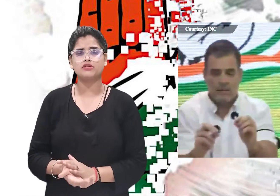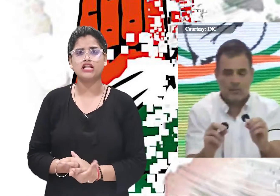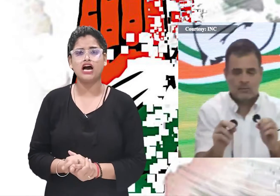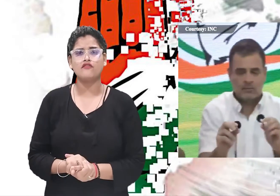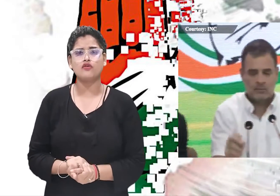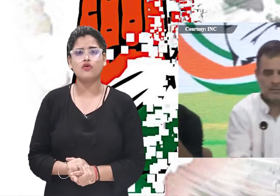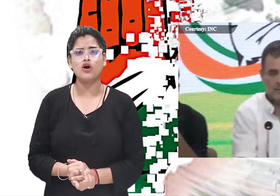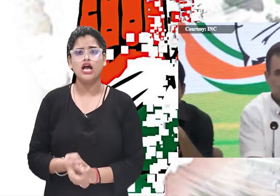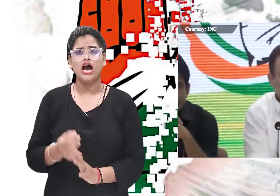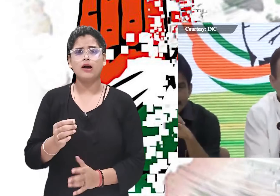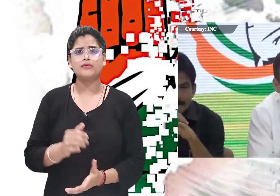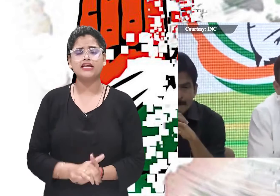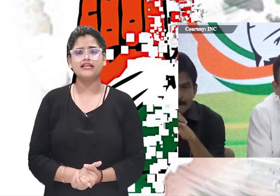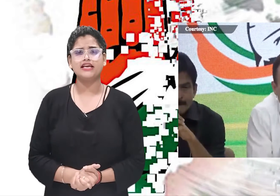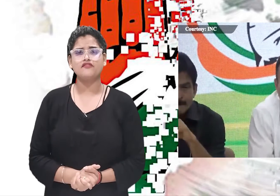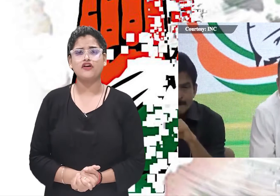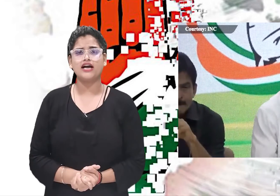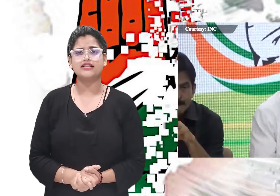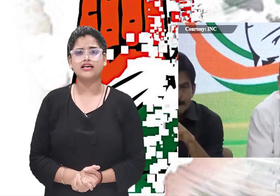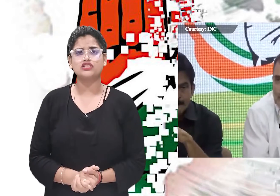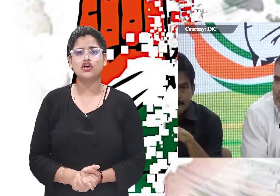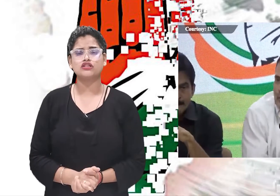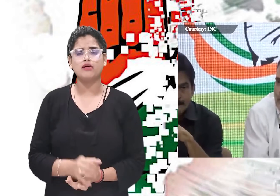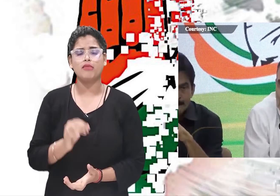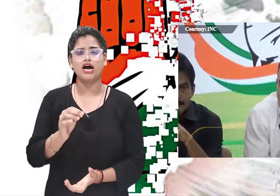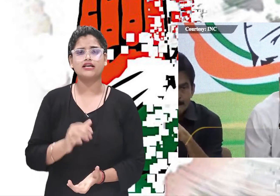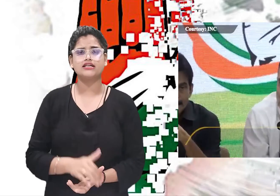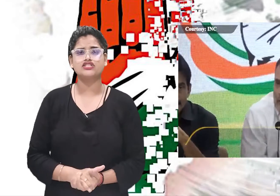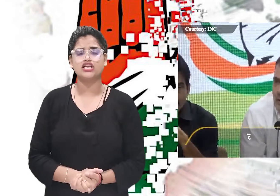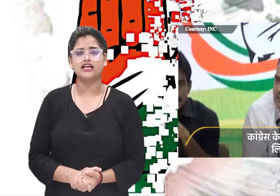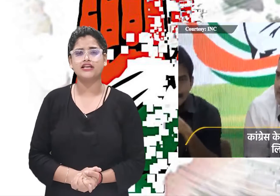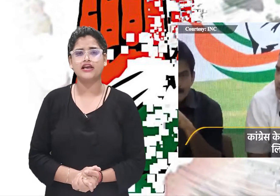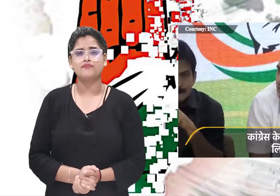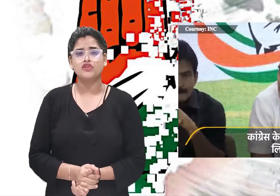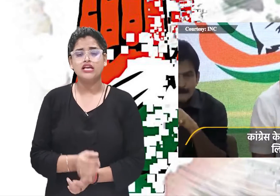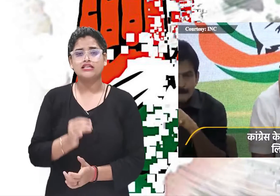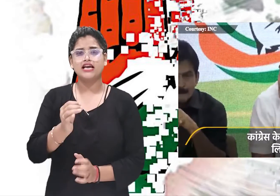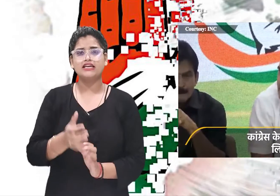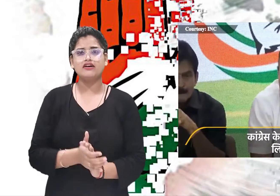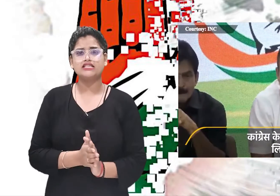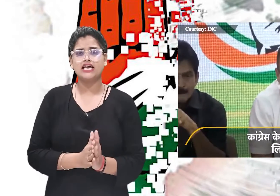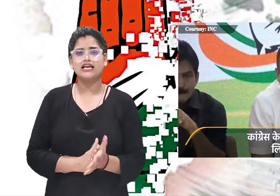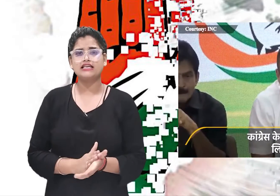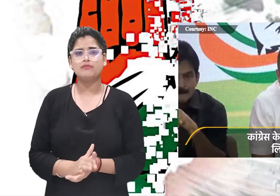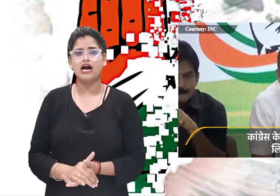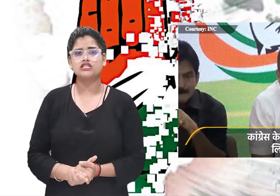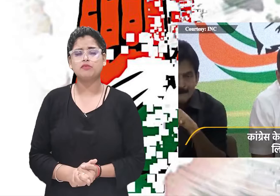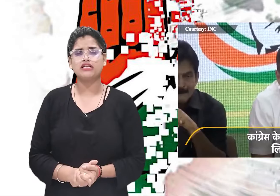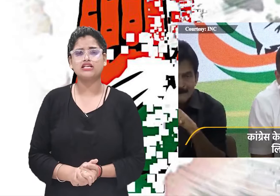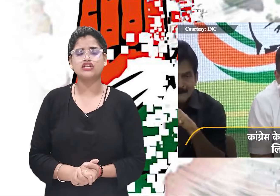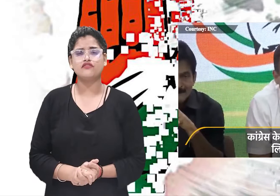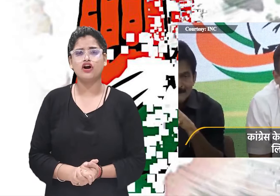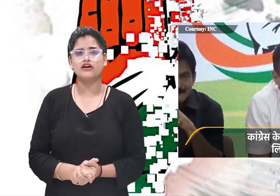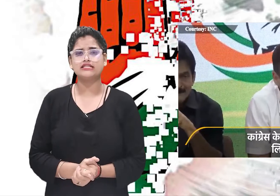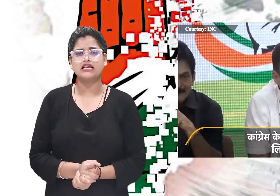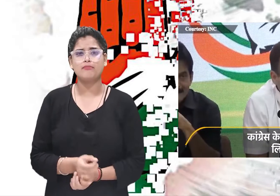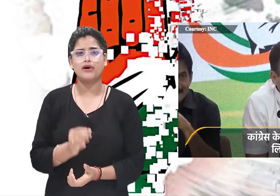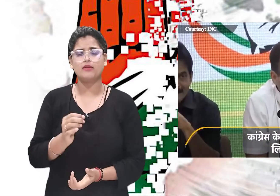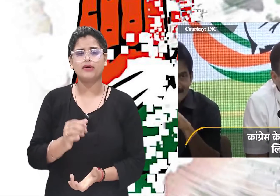इस बदलाव को अपने लिए फायदे का सौदा मानकर चल रही है यही वजह है की भाजपा ना सिर्फ कांग्रेस के पाल